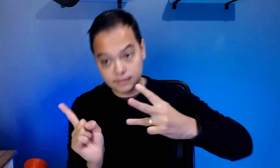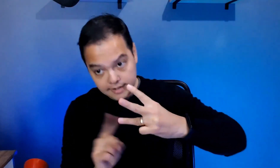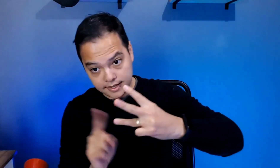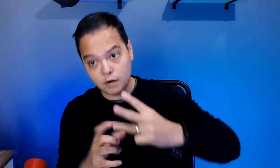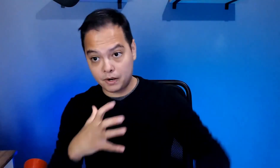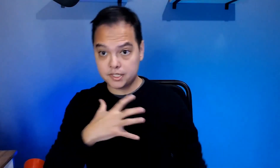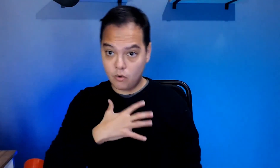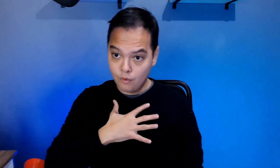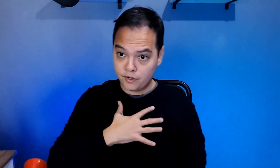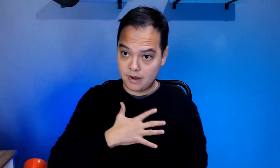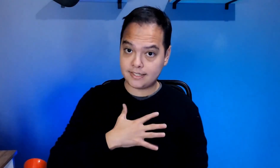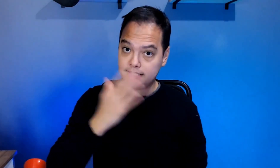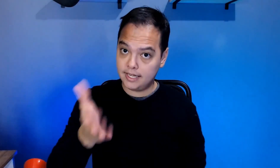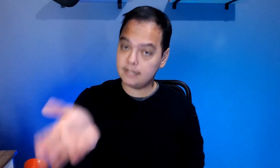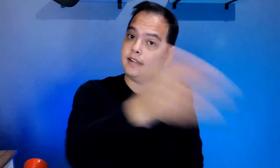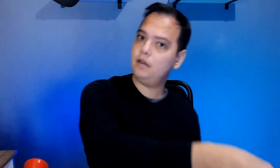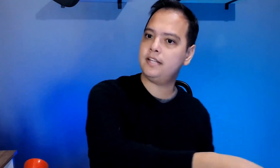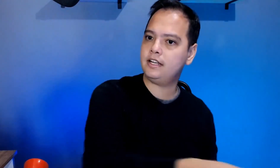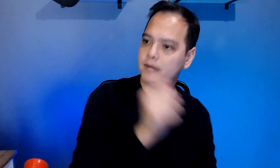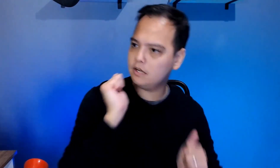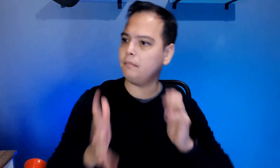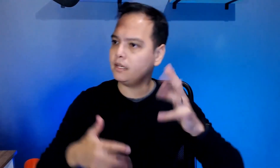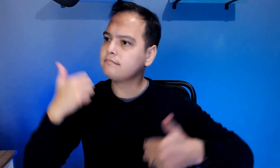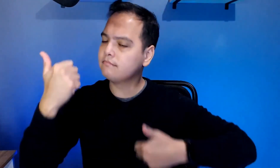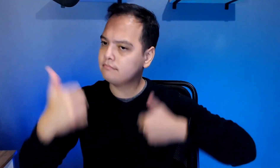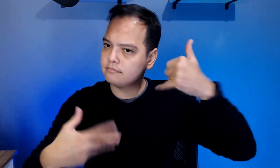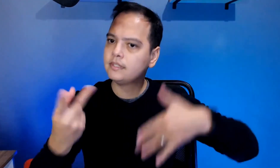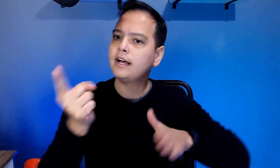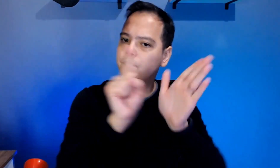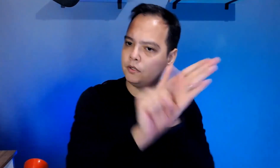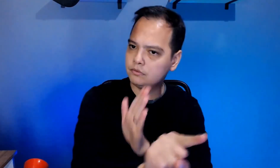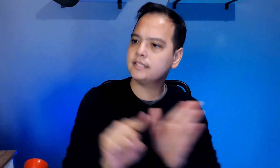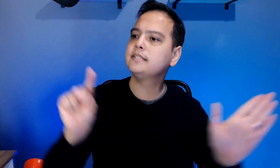Terceiro, para você confirmar se ele está entendendo o que você está explicando também. As perguntas